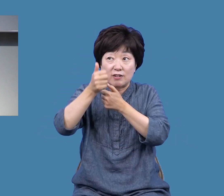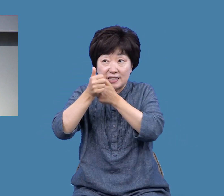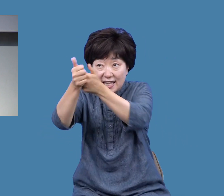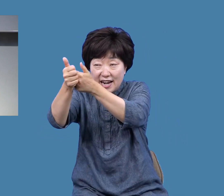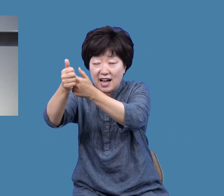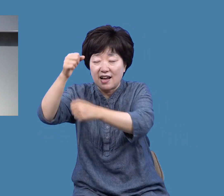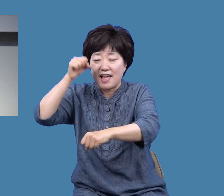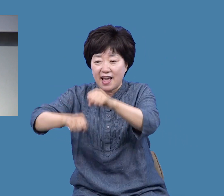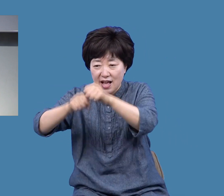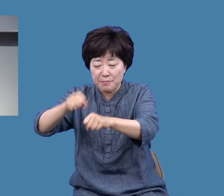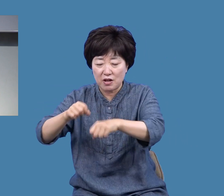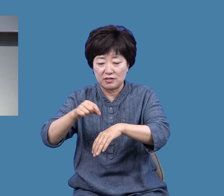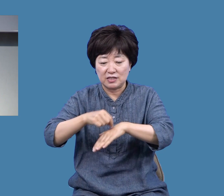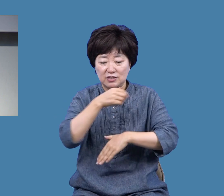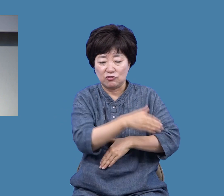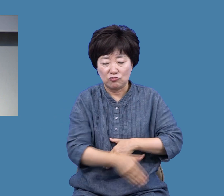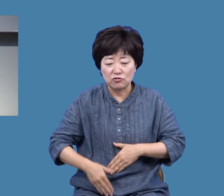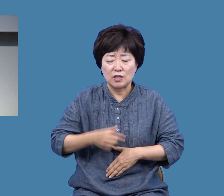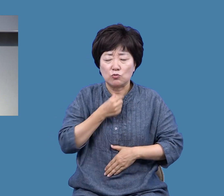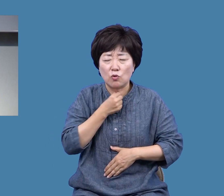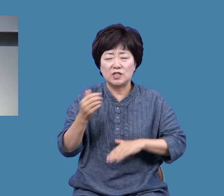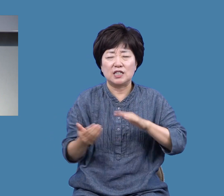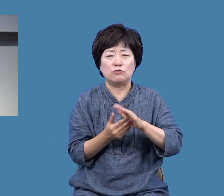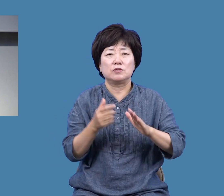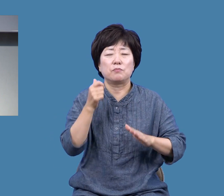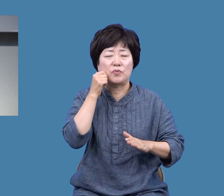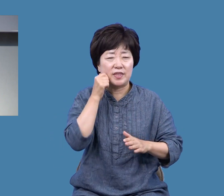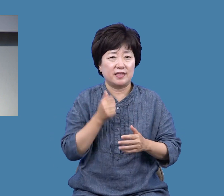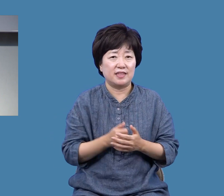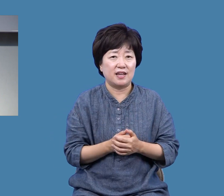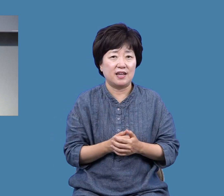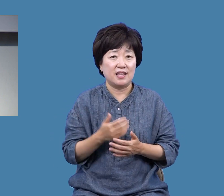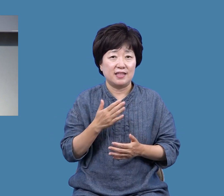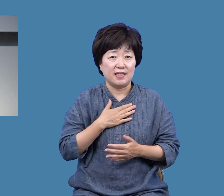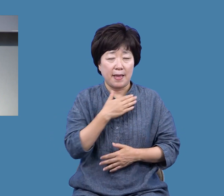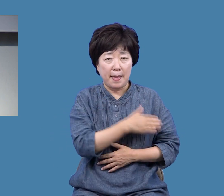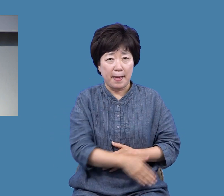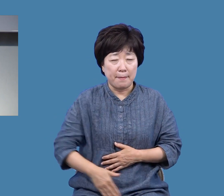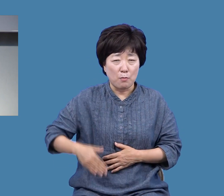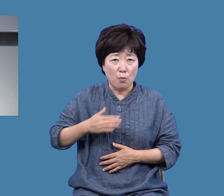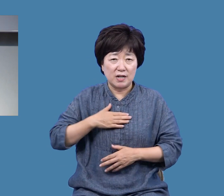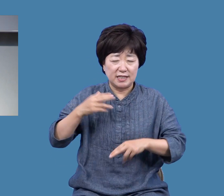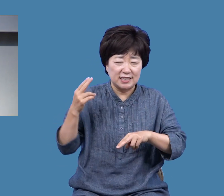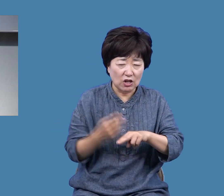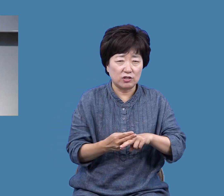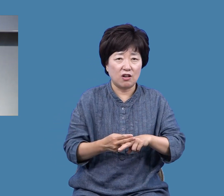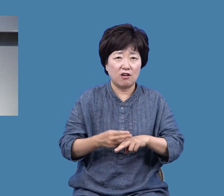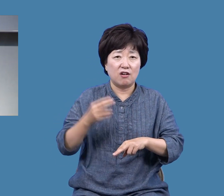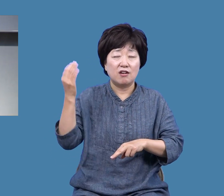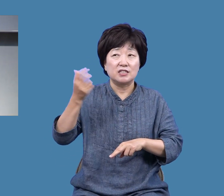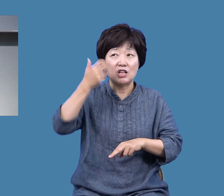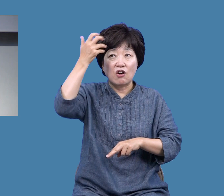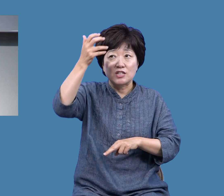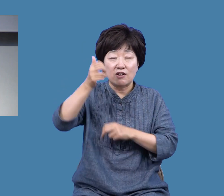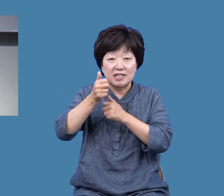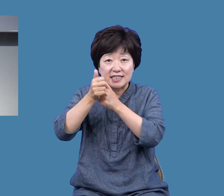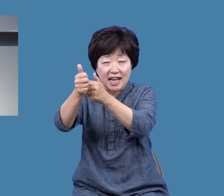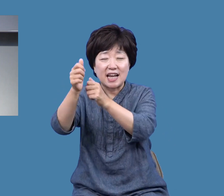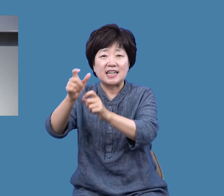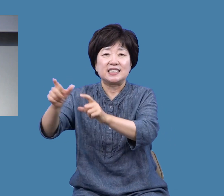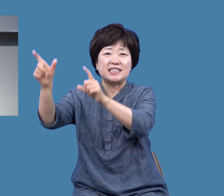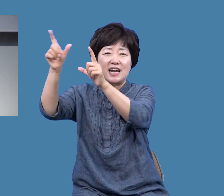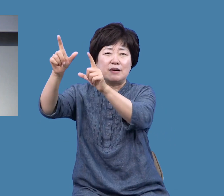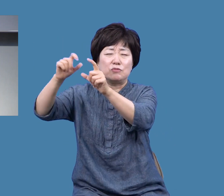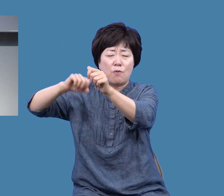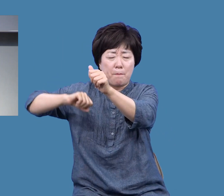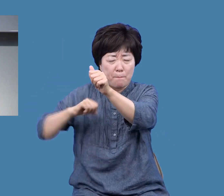아니하리라. 이게 갈라디아서 말씀이거든. 그래서 우리의 몸을 쳐서 성령을 따라가는 삶으로